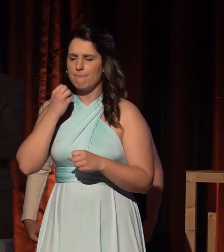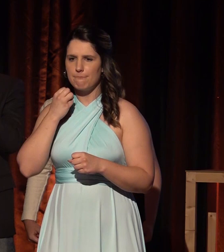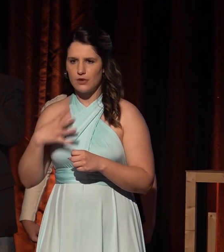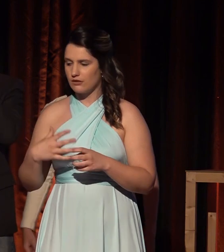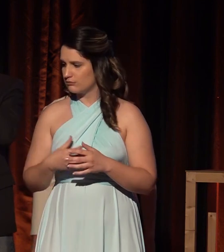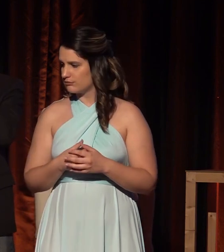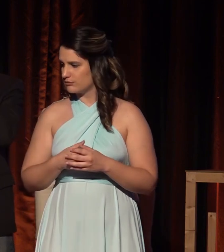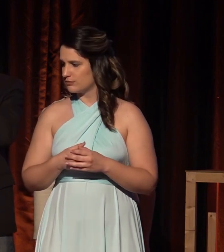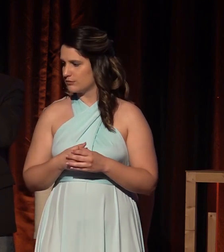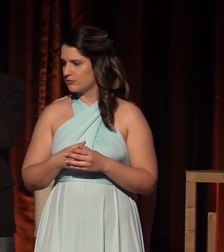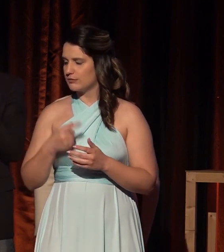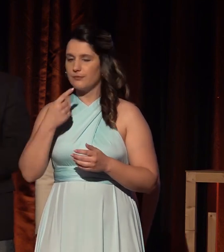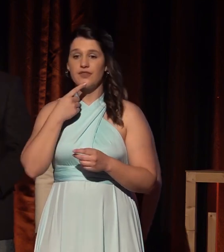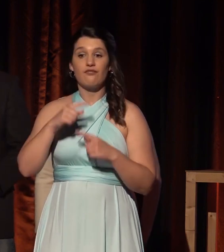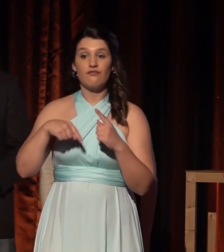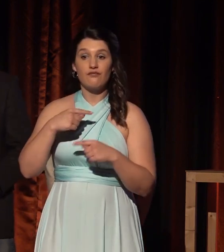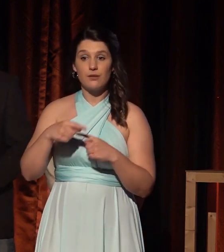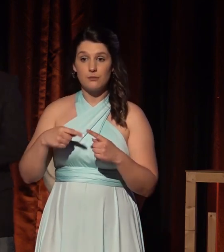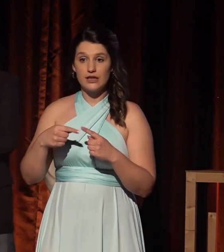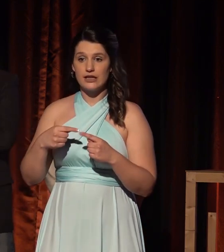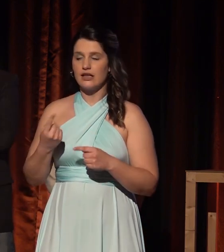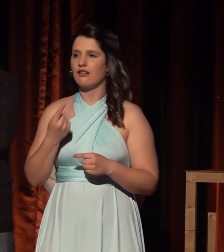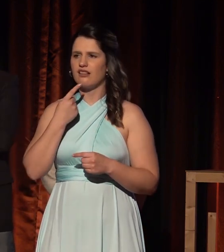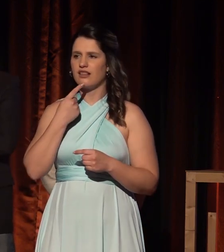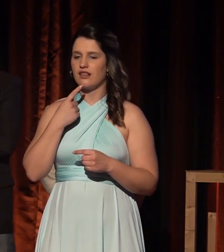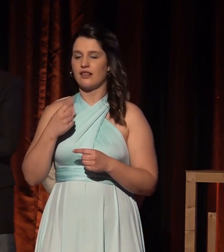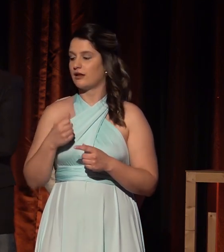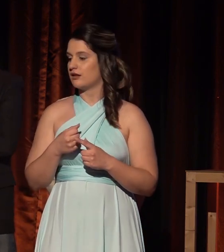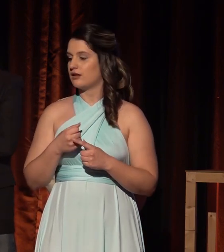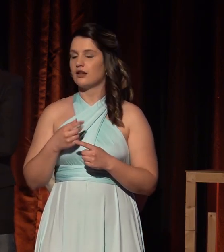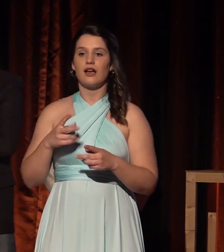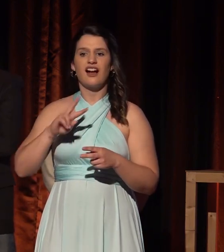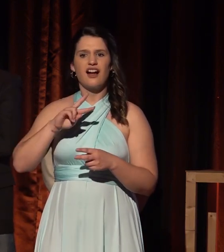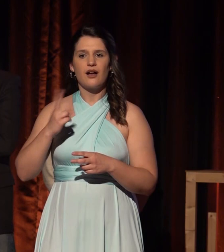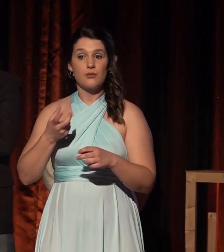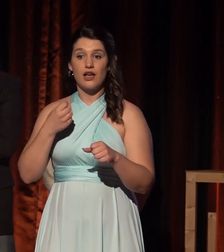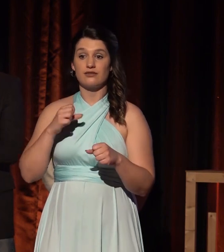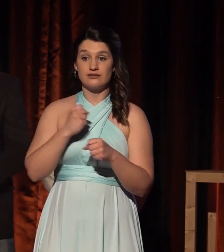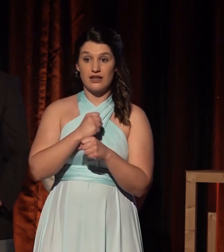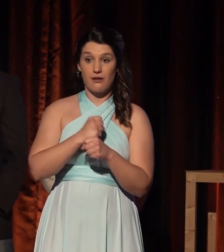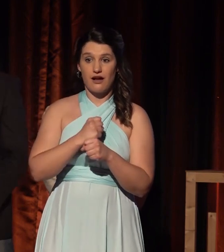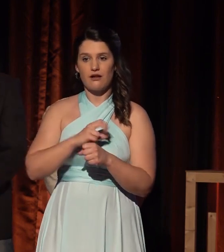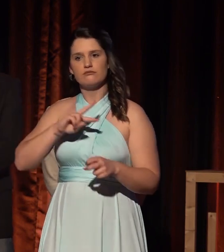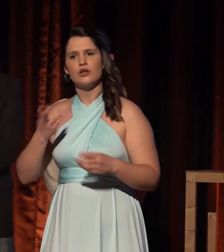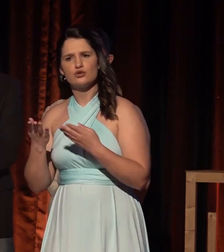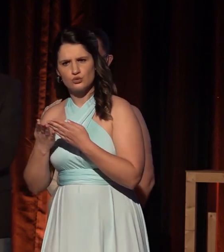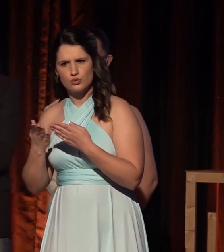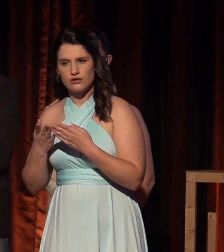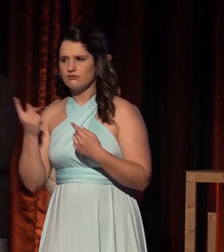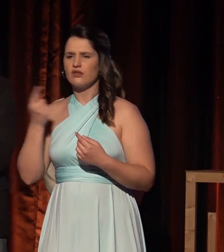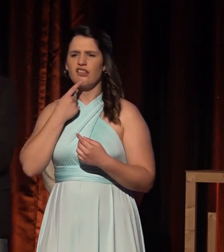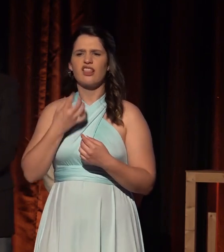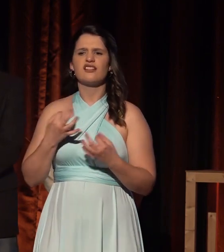3 anys, amb el suport de la meva família, vaig decidir fer un canvi radical a la meva vida i vaig deixar una feina per estudiar. Però què